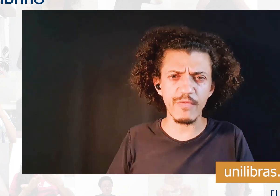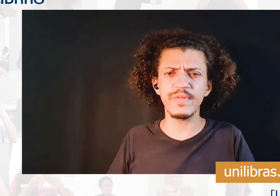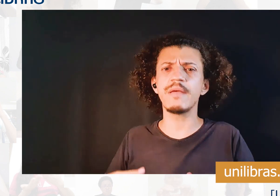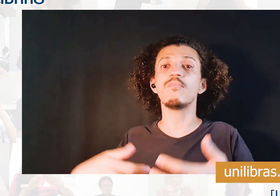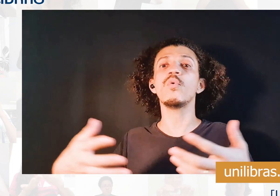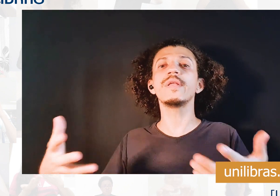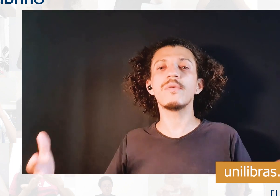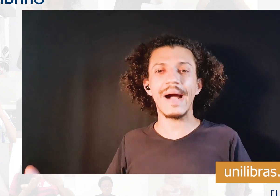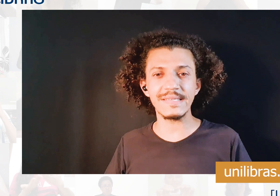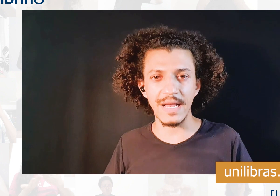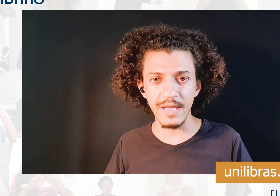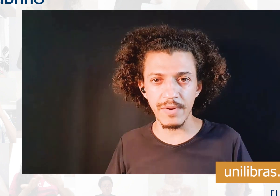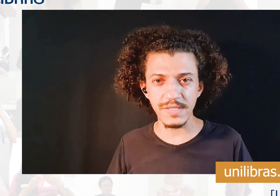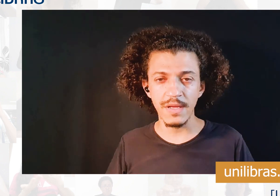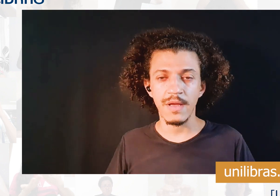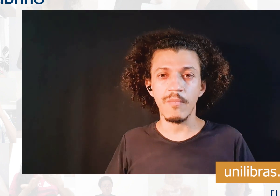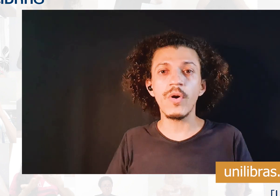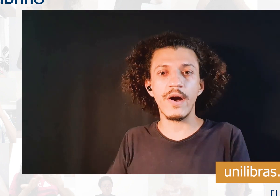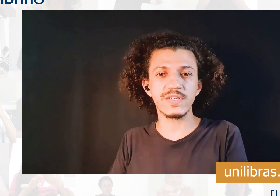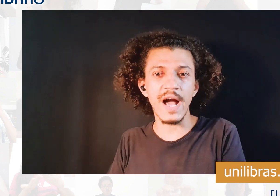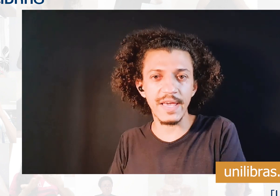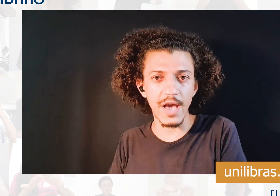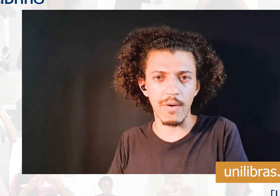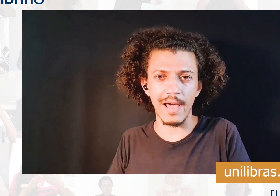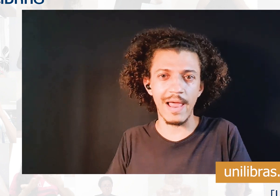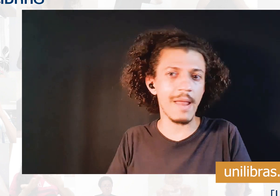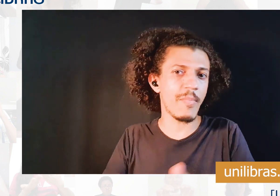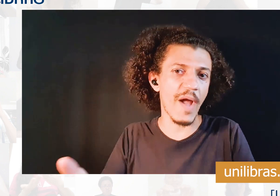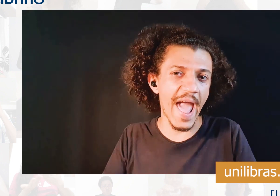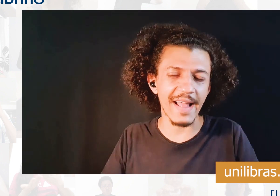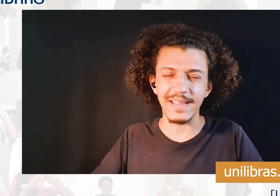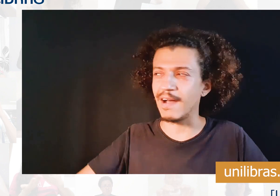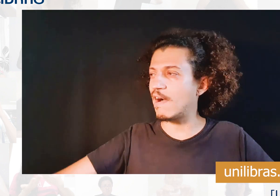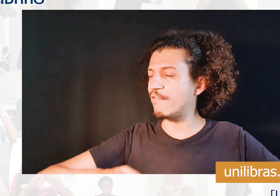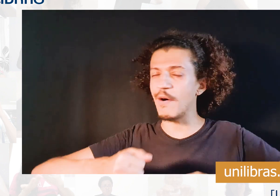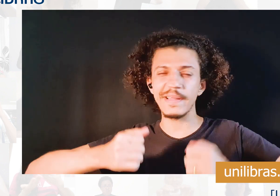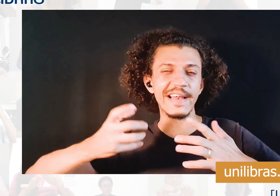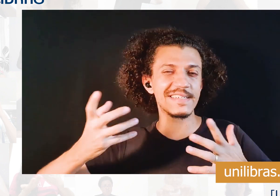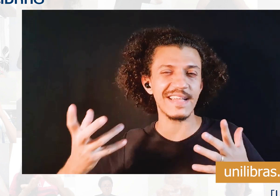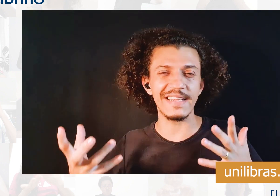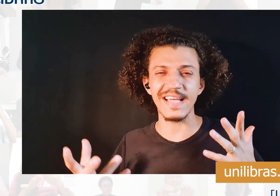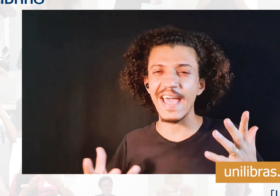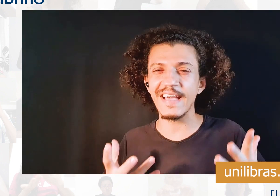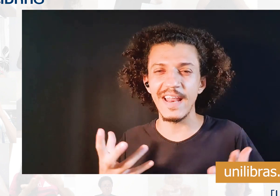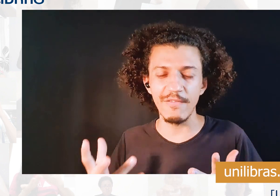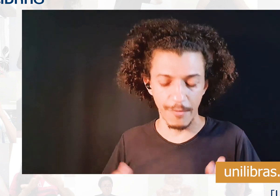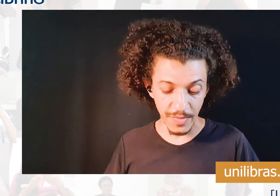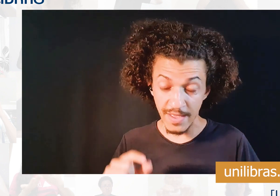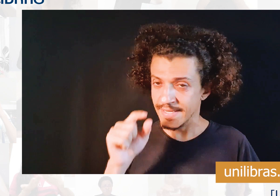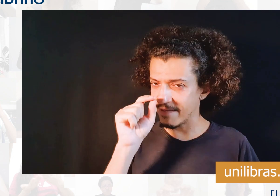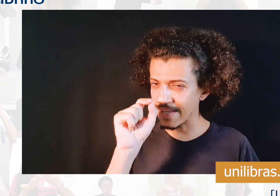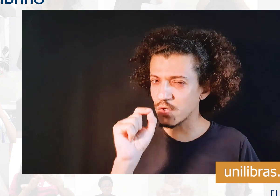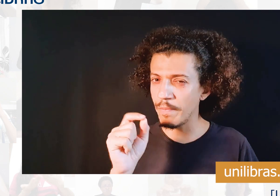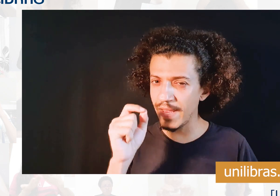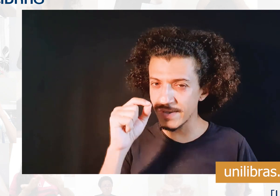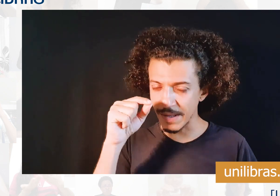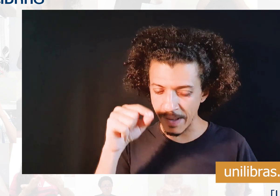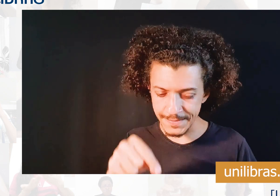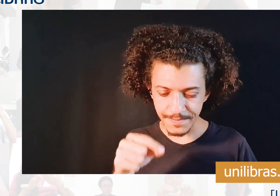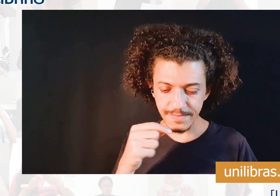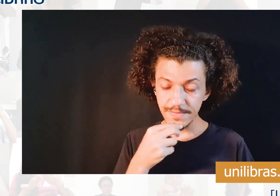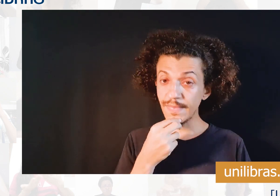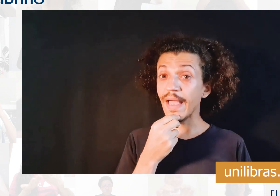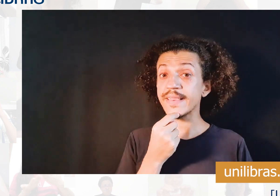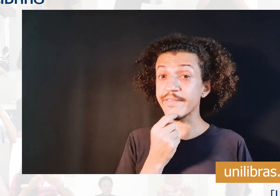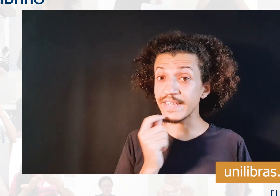eu me aprofundei muito mais na Libras por causa da Raquel. Ela é poeta, a forma dela de sinalizar é incrível. Você vai descobrir isso